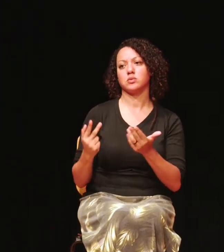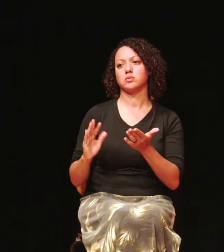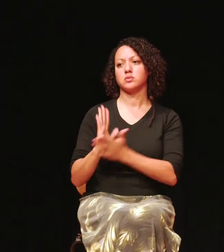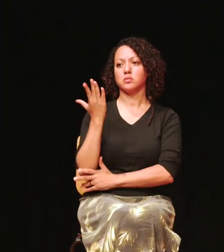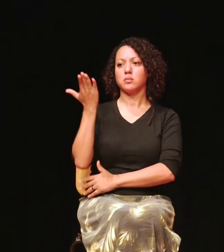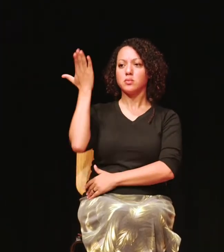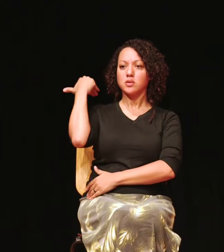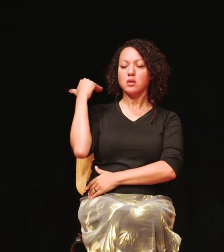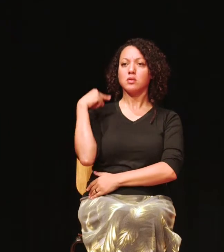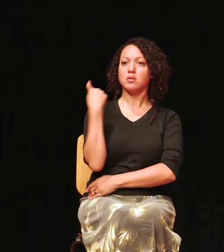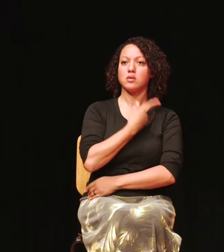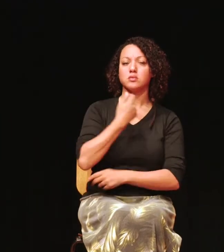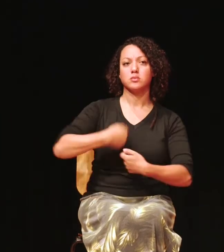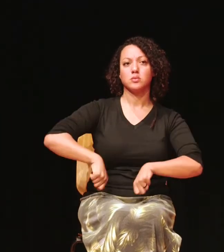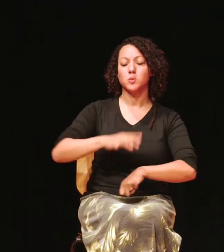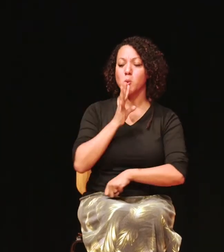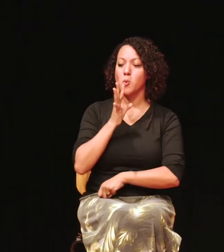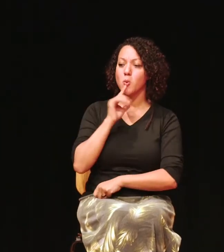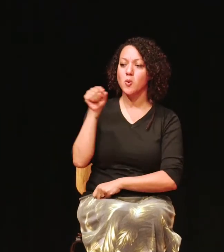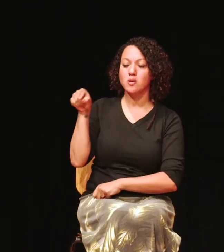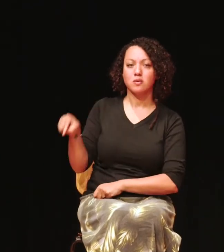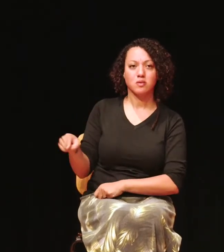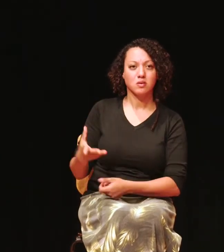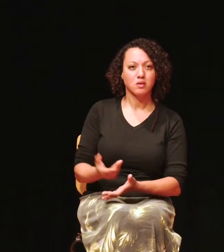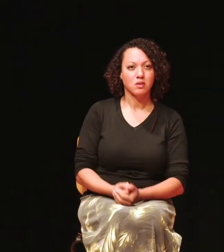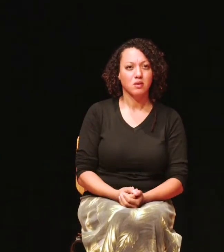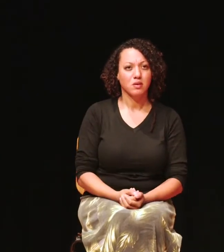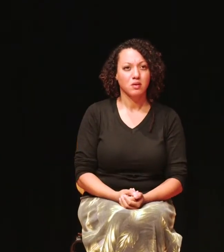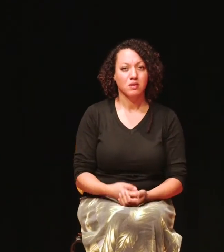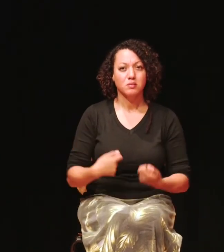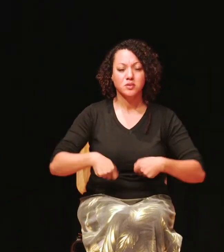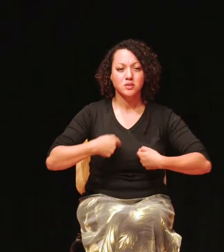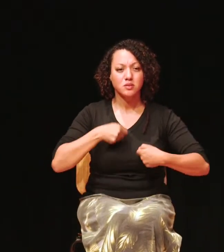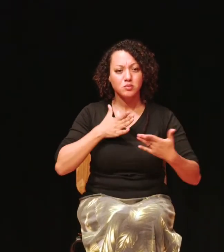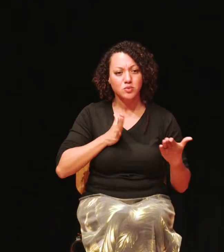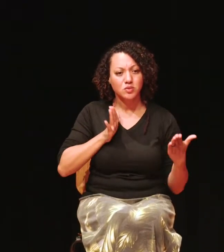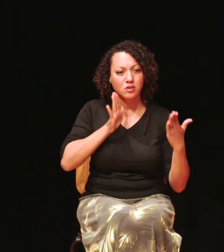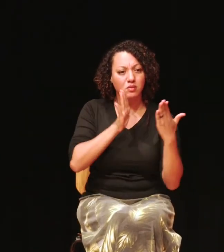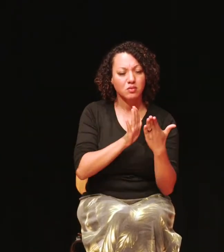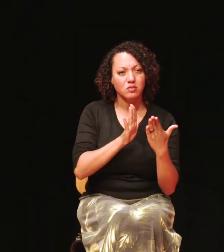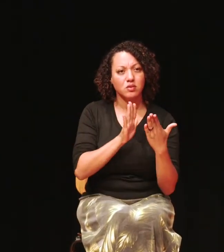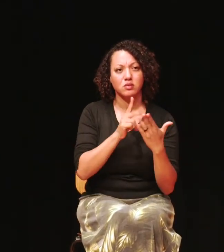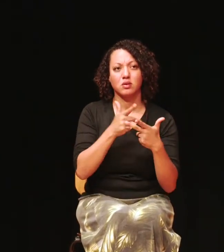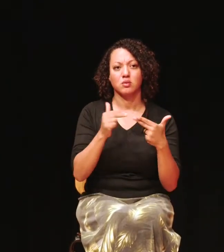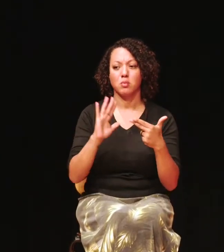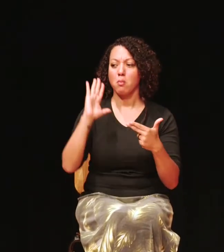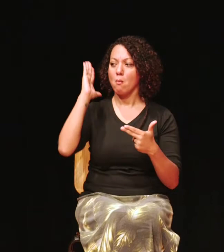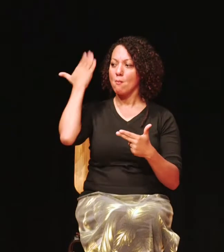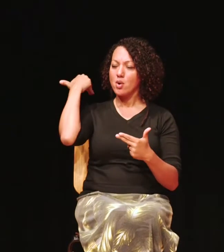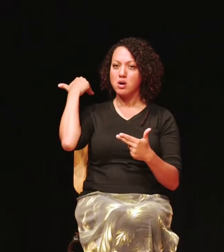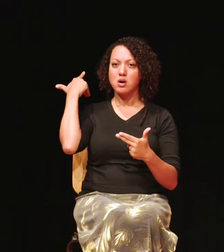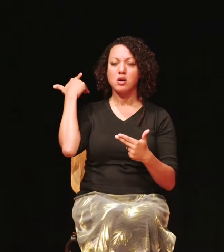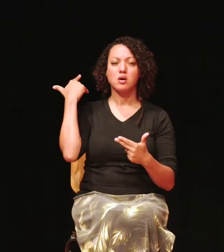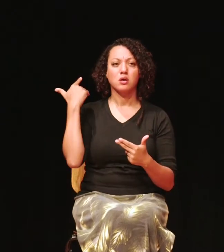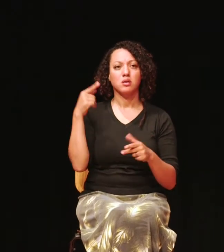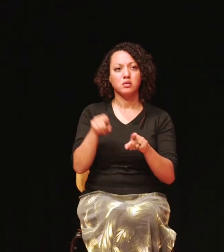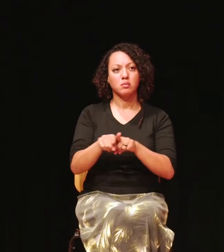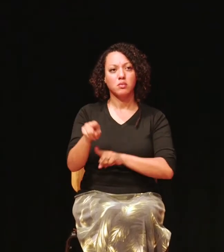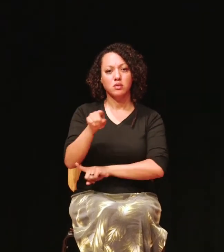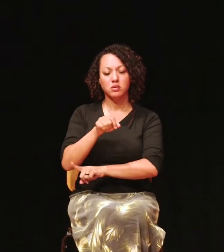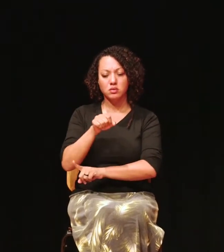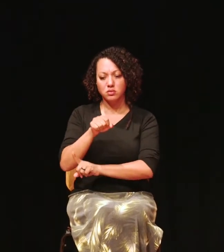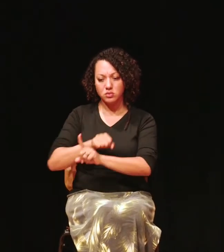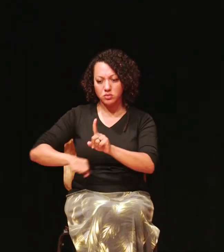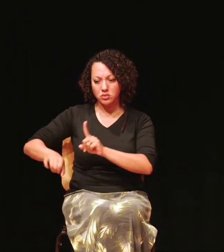nós temos que conhecê-los. Noi temos que enfrentar o que foi o passato di todos. A sociedade italiana tem